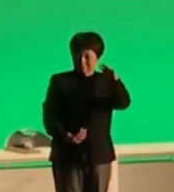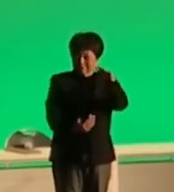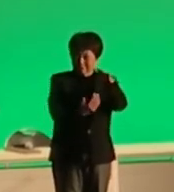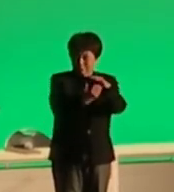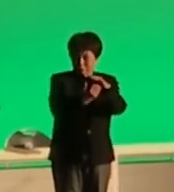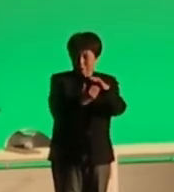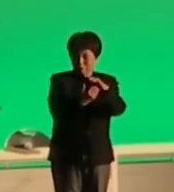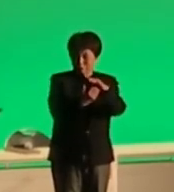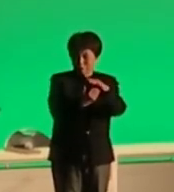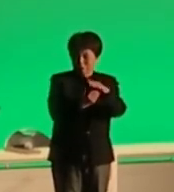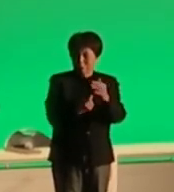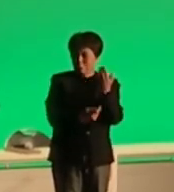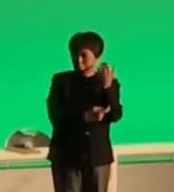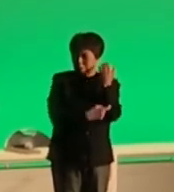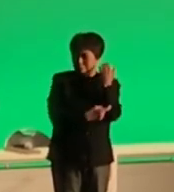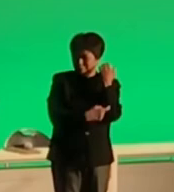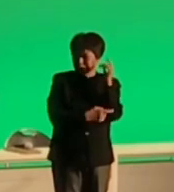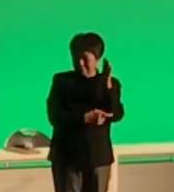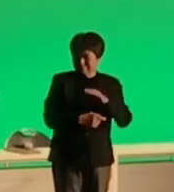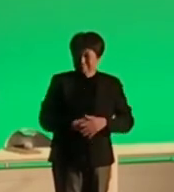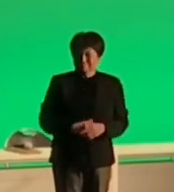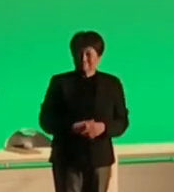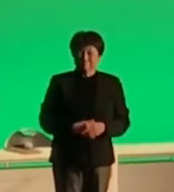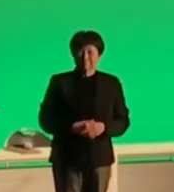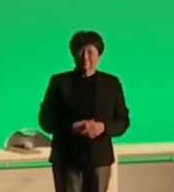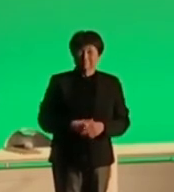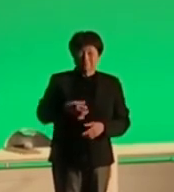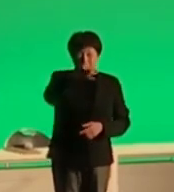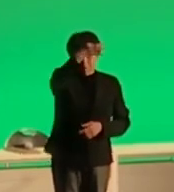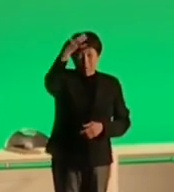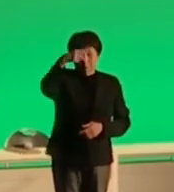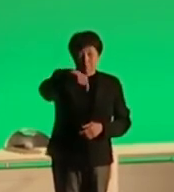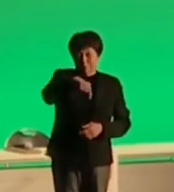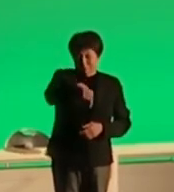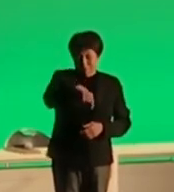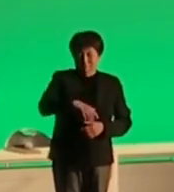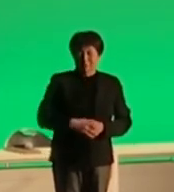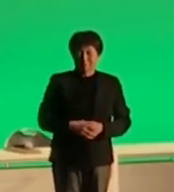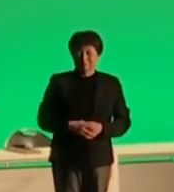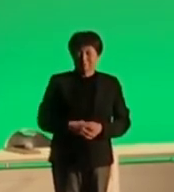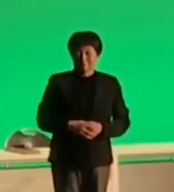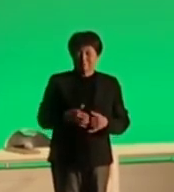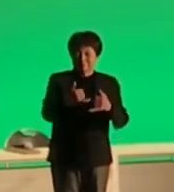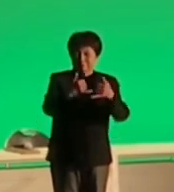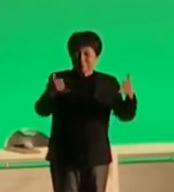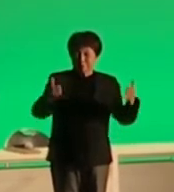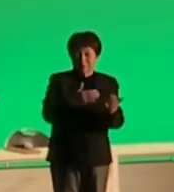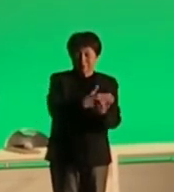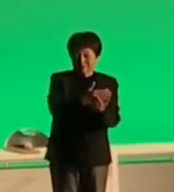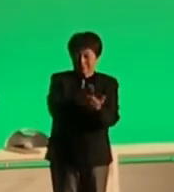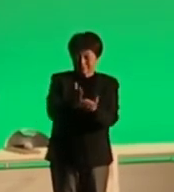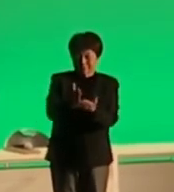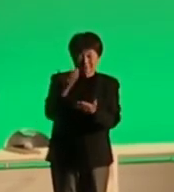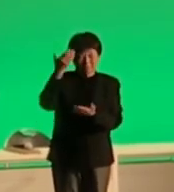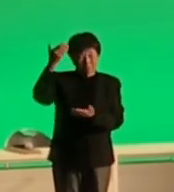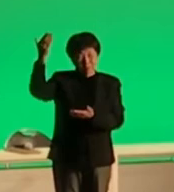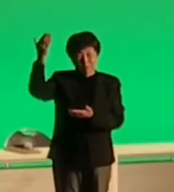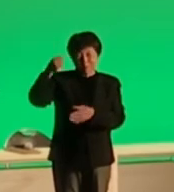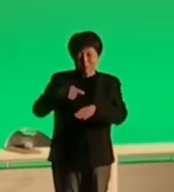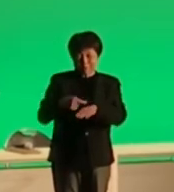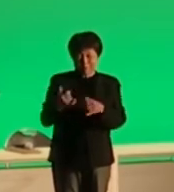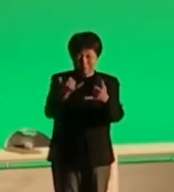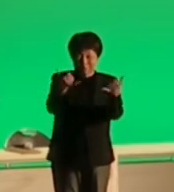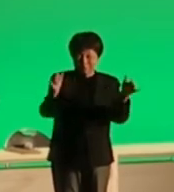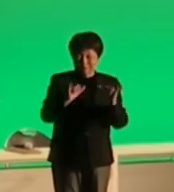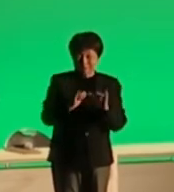の鍵と言われています。一方、神戸という町は人の多様性、創造性と社